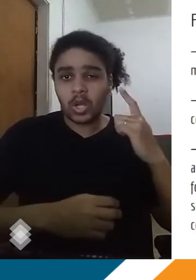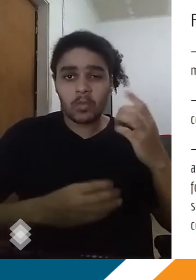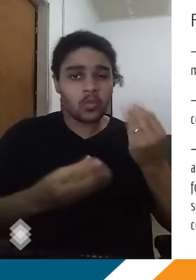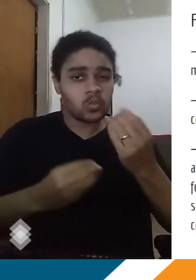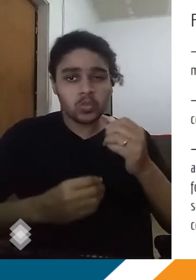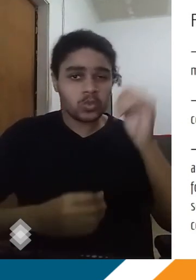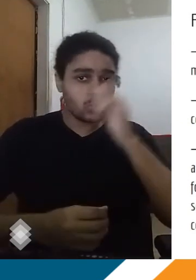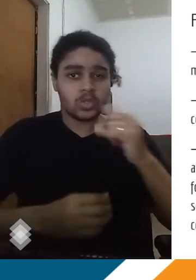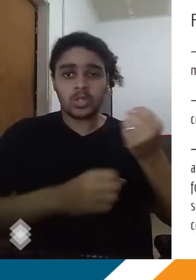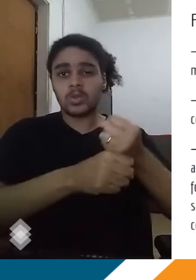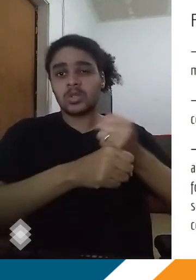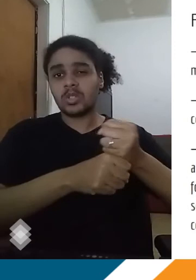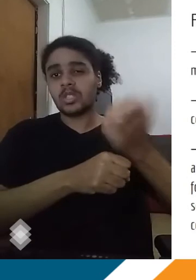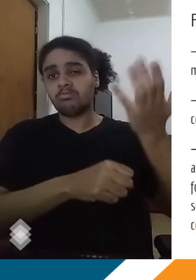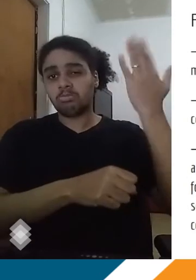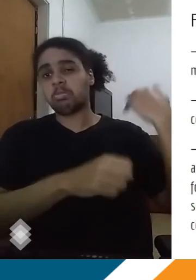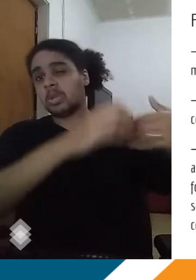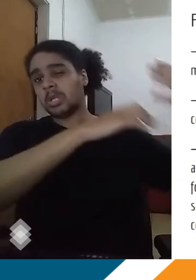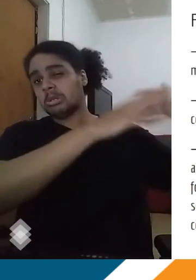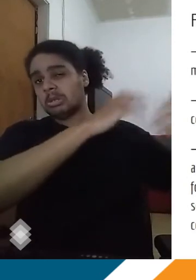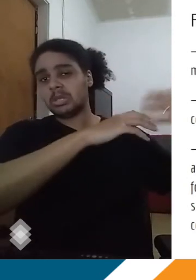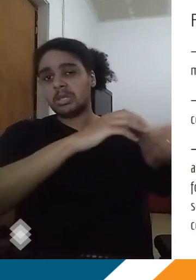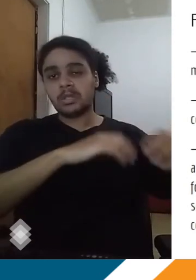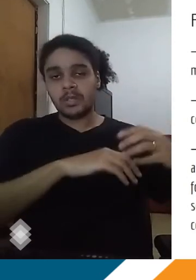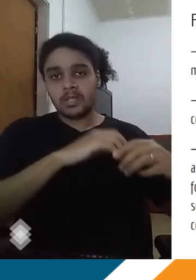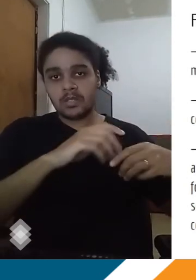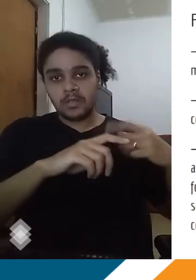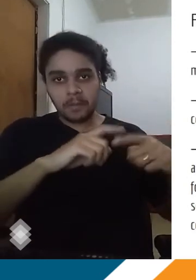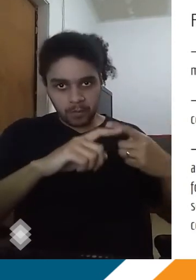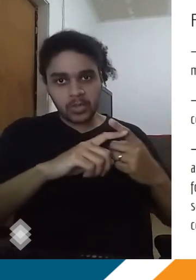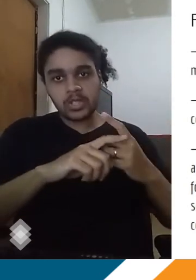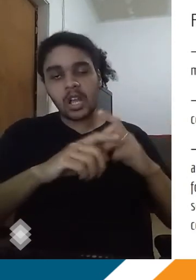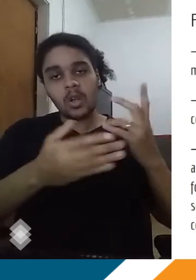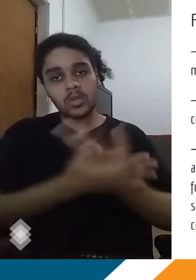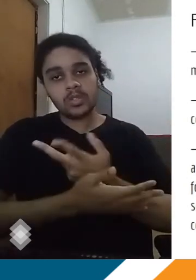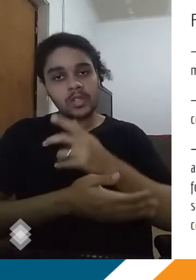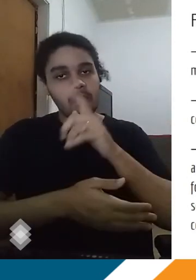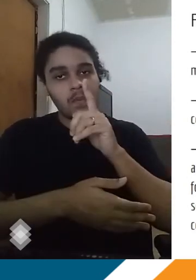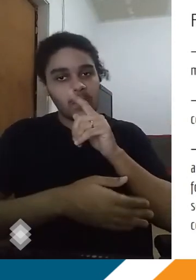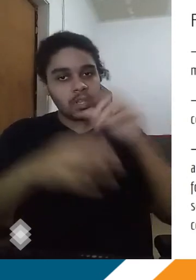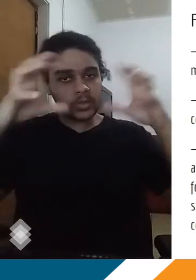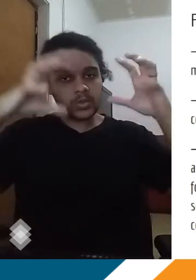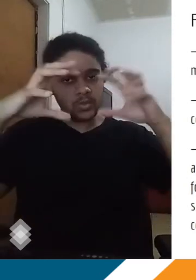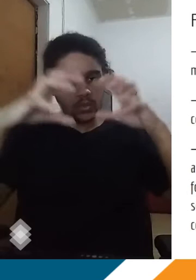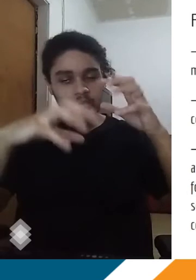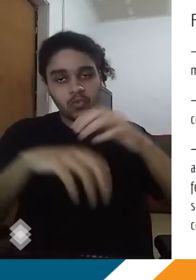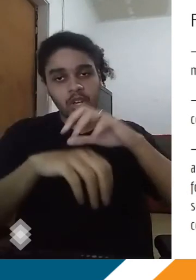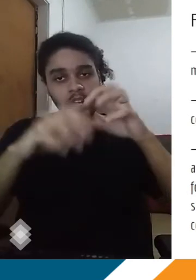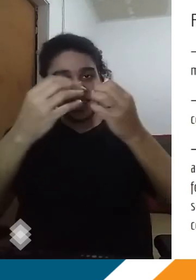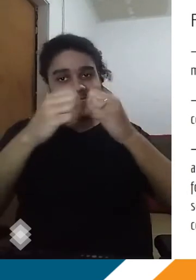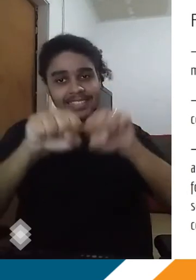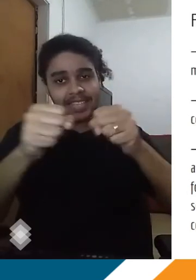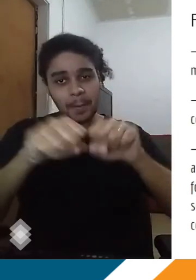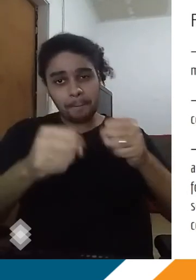de períodos geológicos muito antigos e que foram sendo desgastadas por conta da erosão, principalmente da erosão pluvial, né?